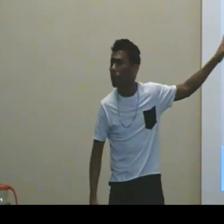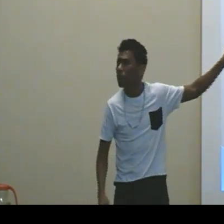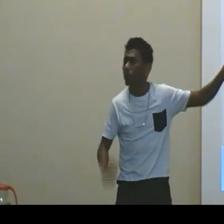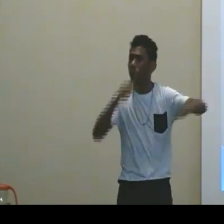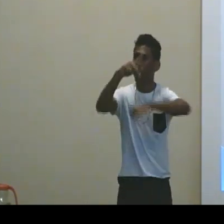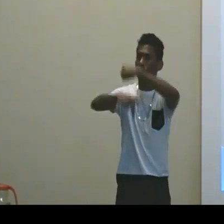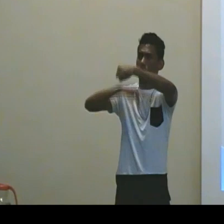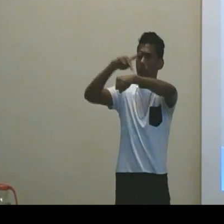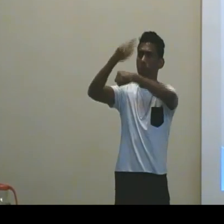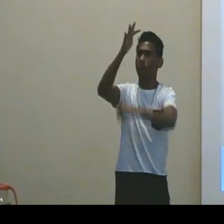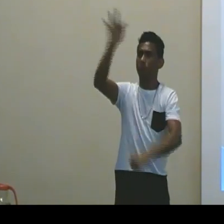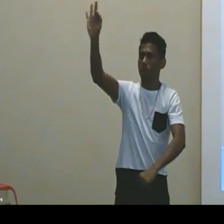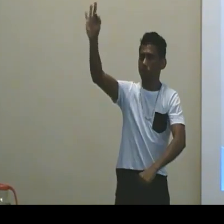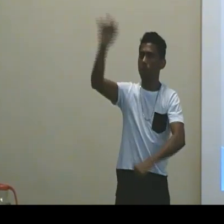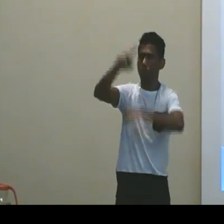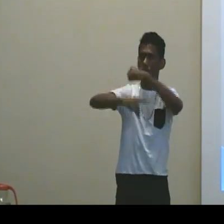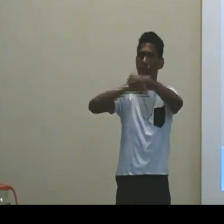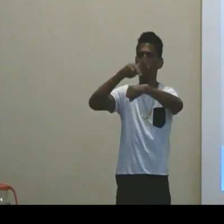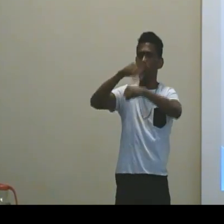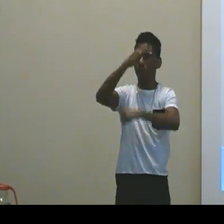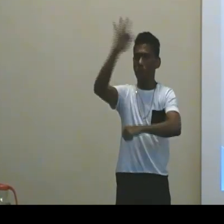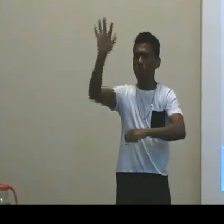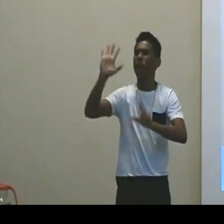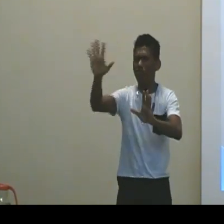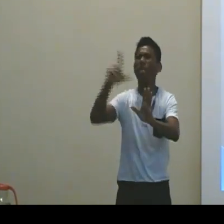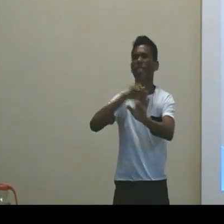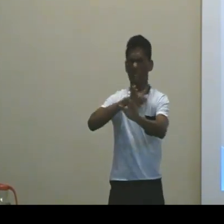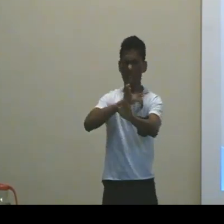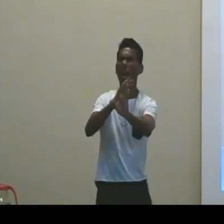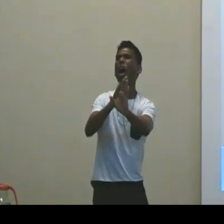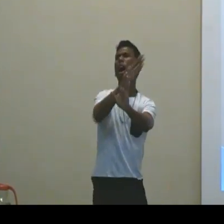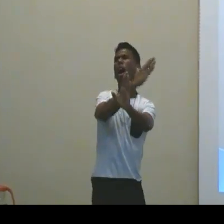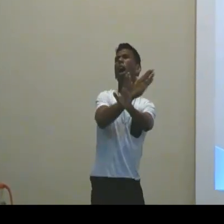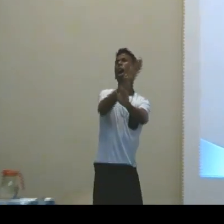Sabem o que é? O país, França.